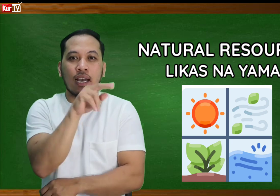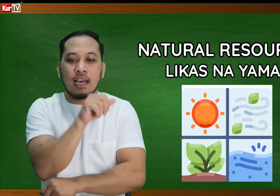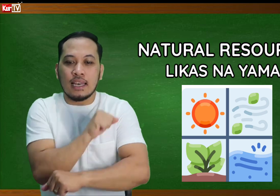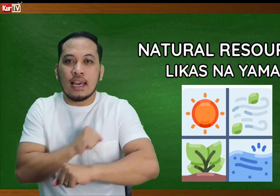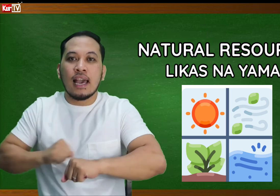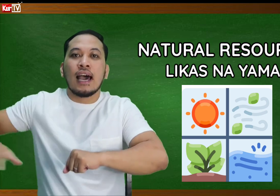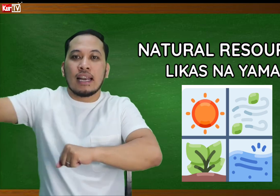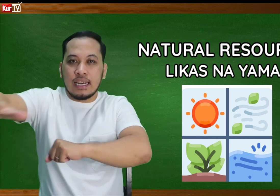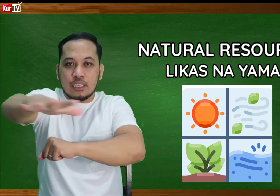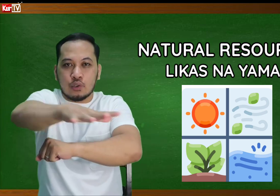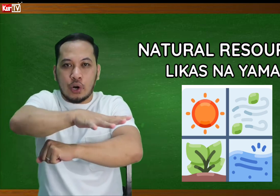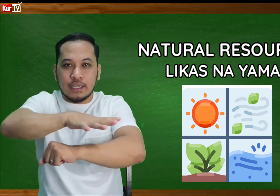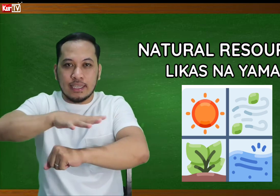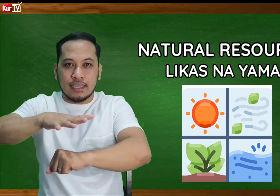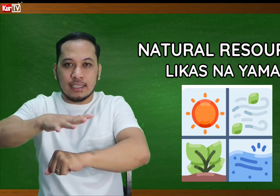natural resources.